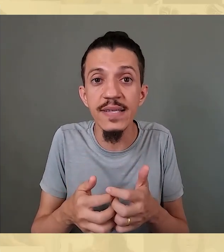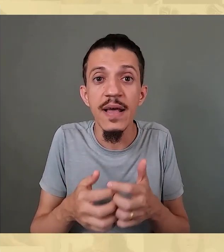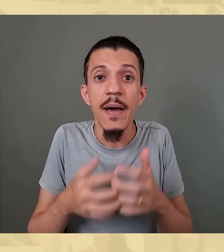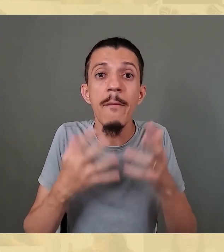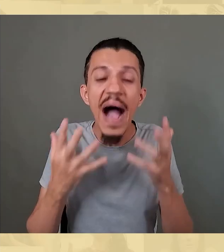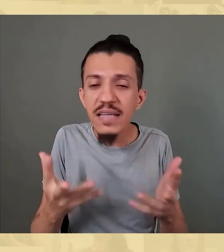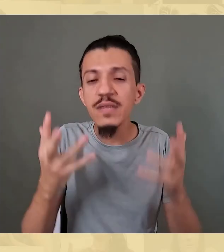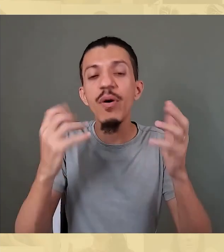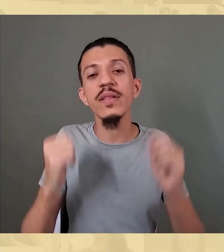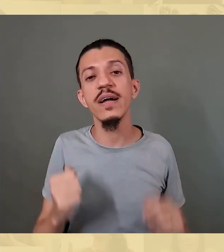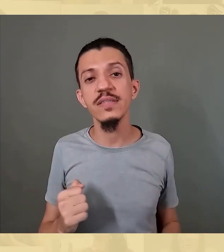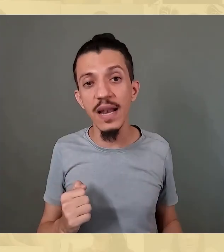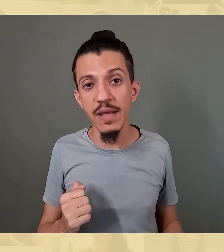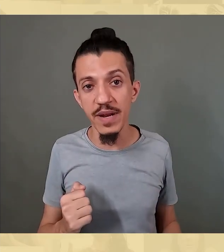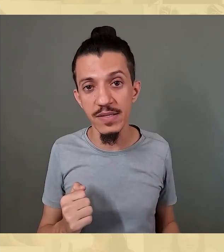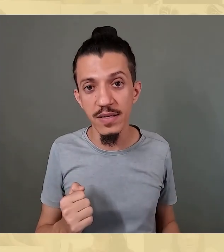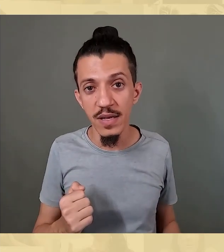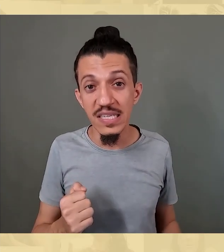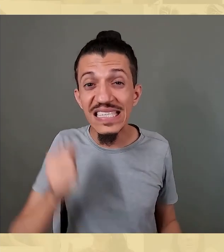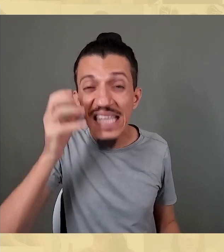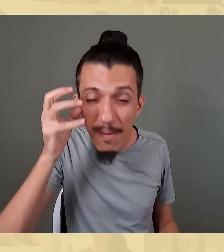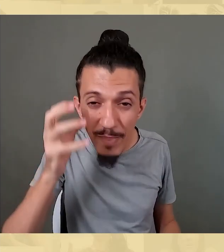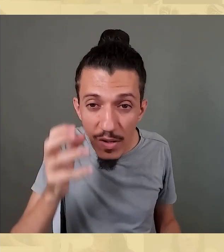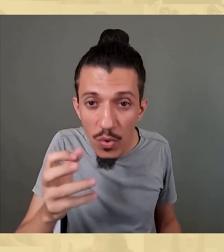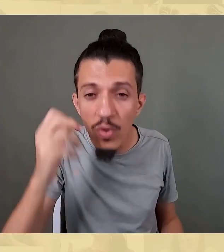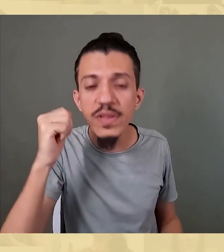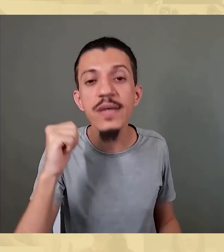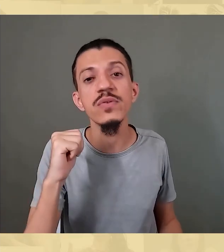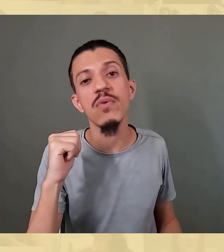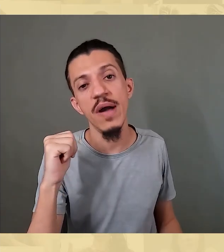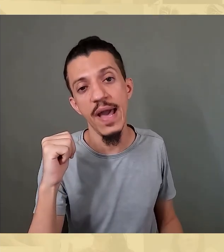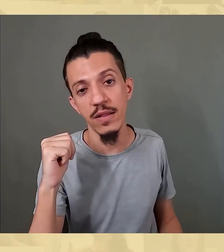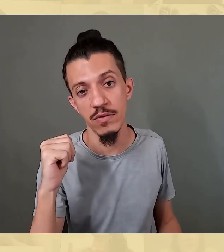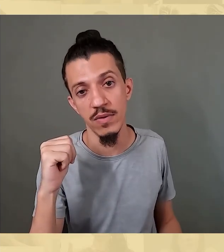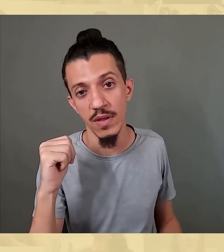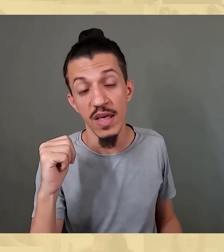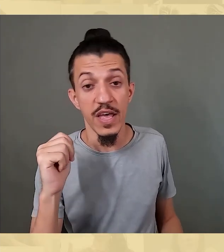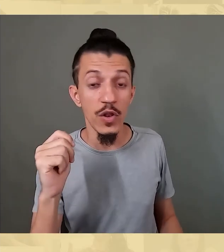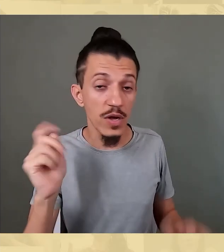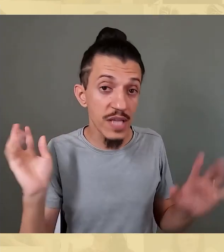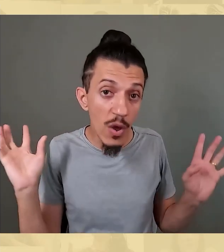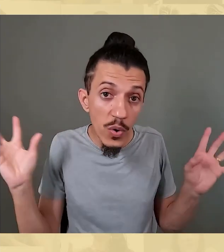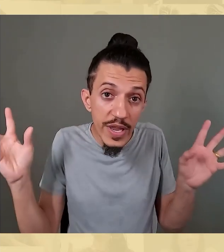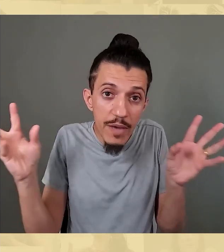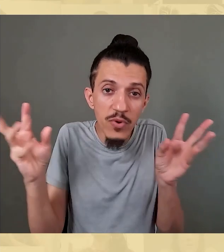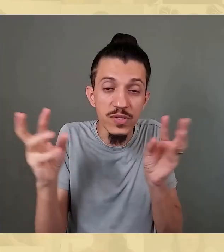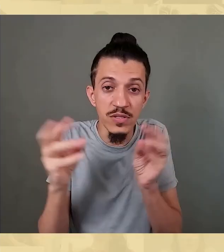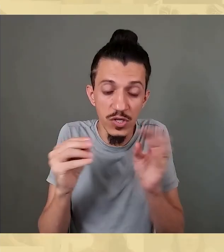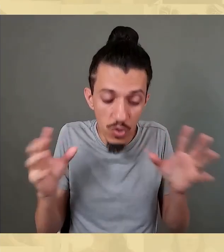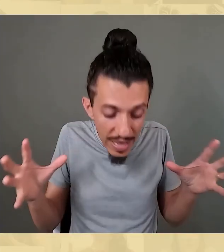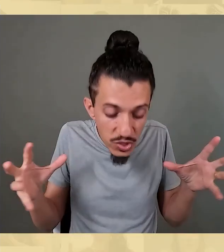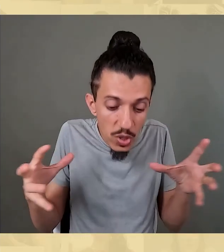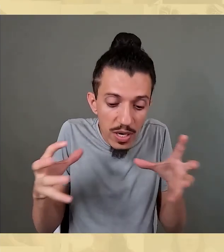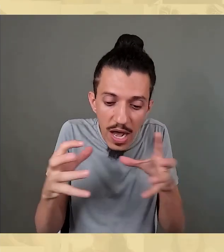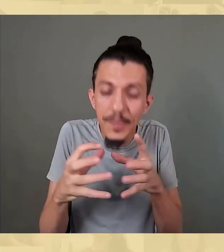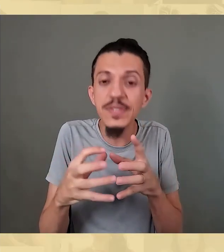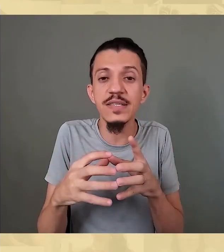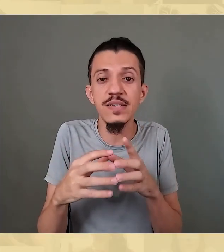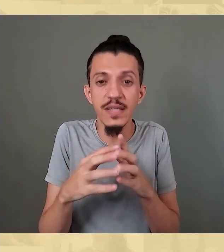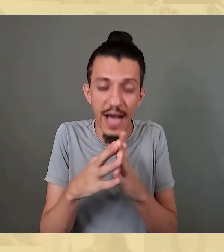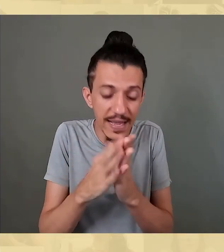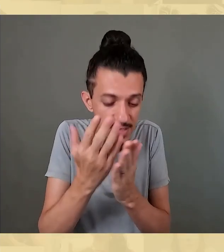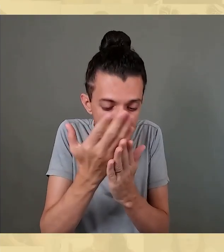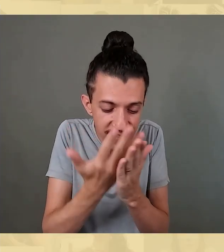sinais mais importantes da Libras, sempre no contexto correto. E nós reunimos, nós colecionamos